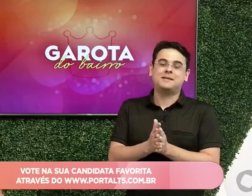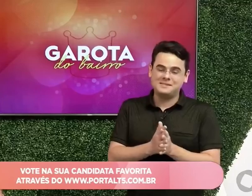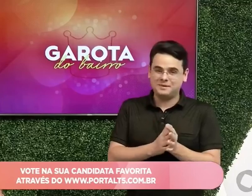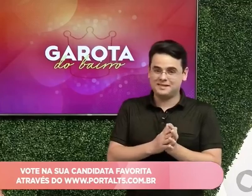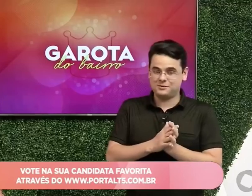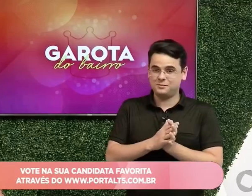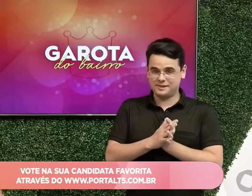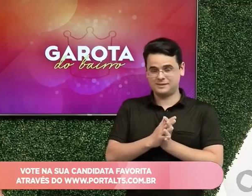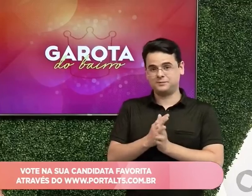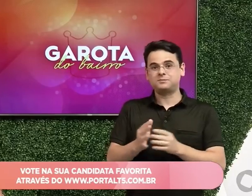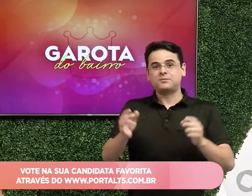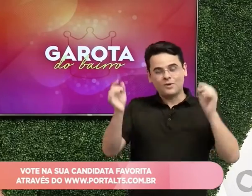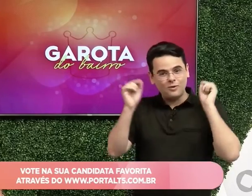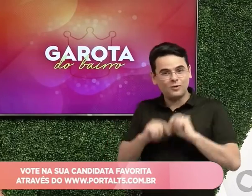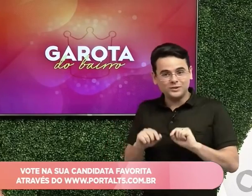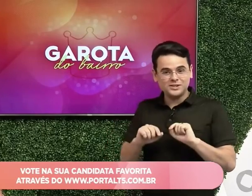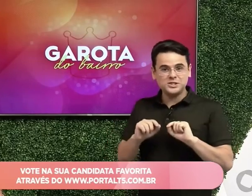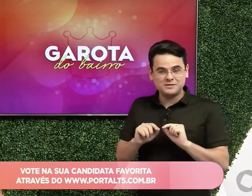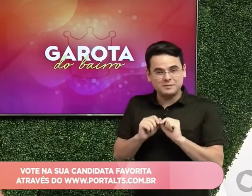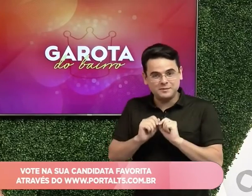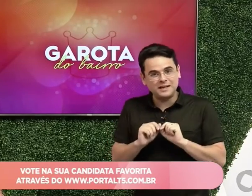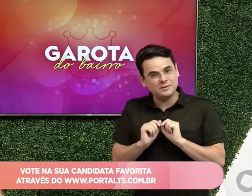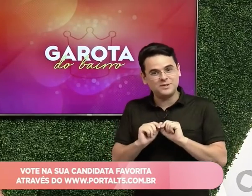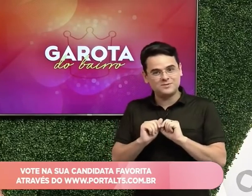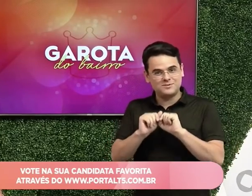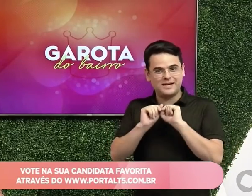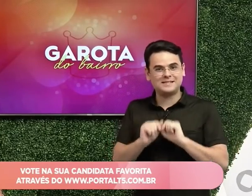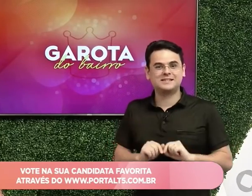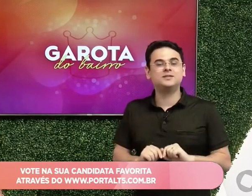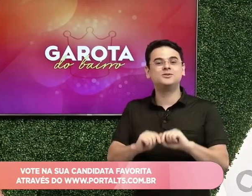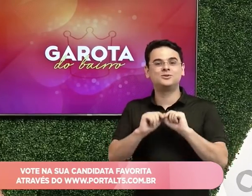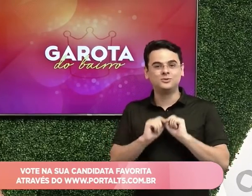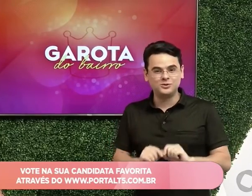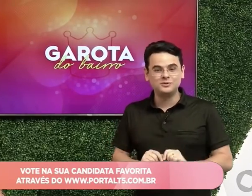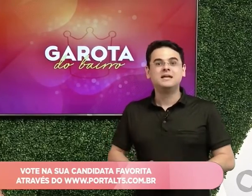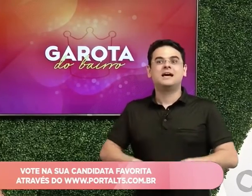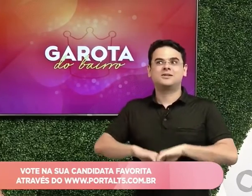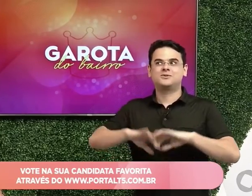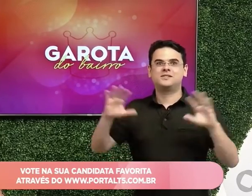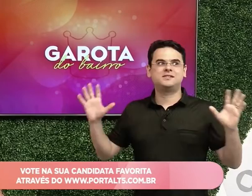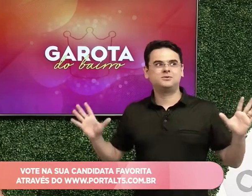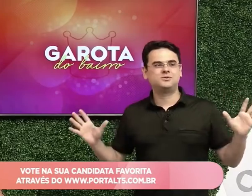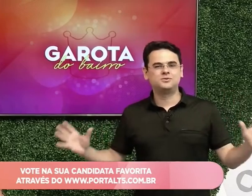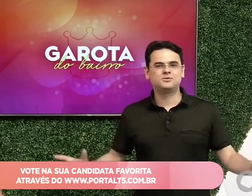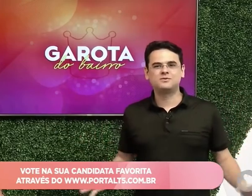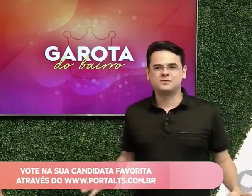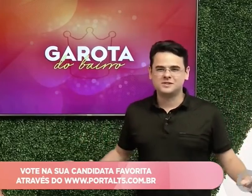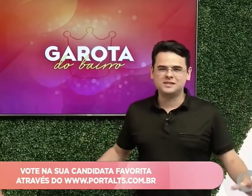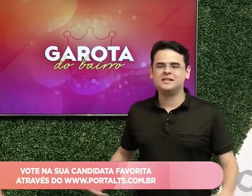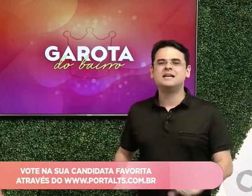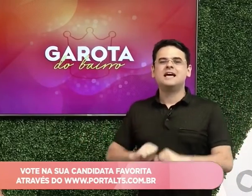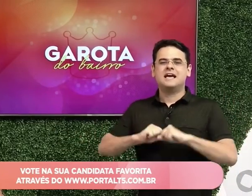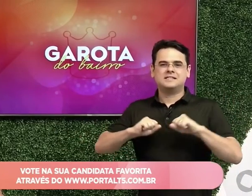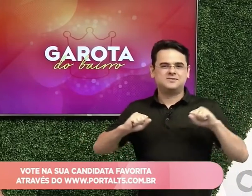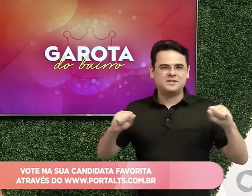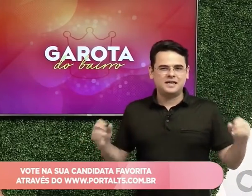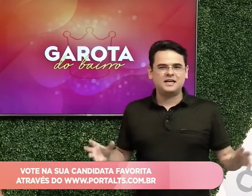para participar dessa competição. Ontem a gente teve a primeira reunião com elas aqui no estúdio. Elas conheceram o estúdio do Com Você, elas